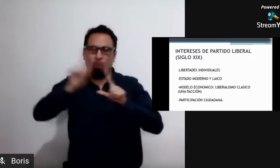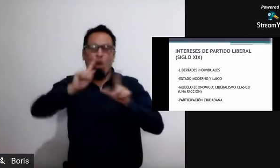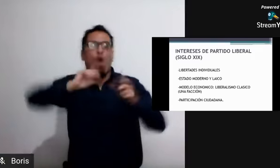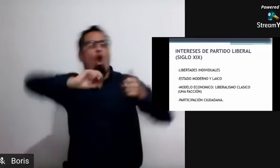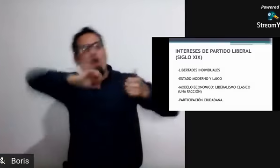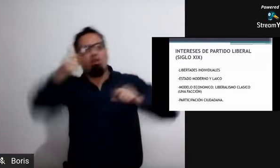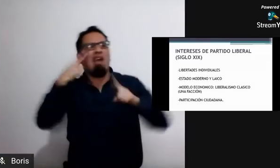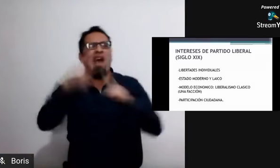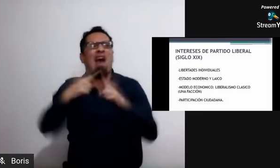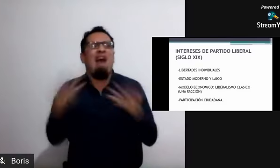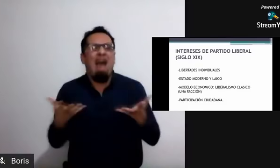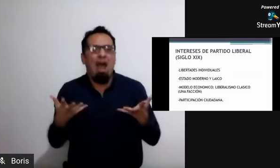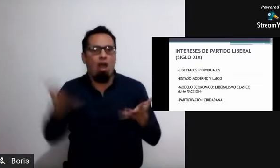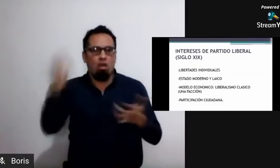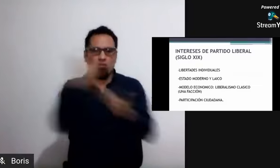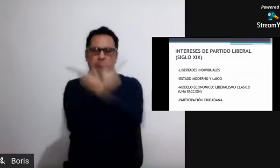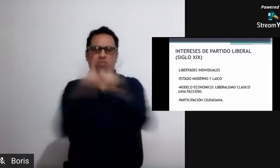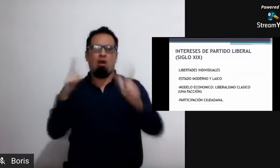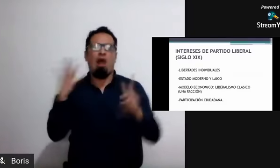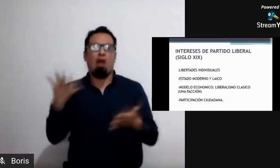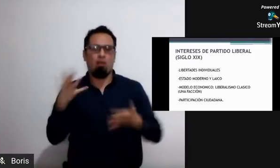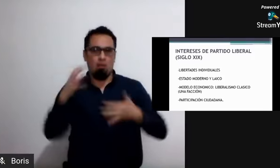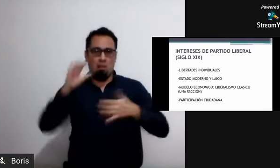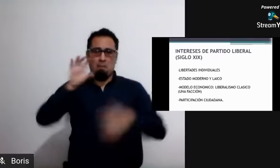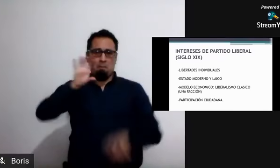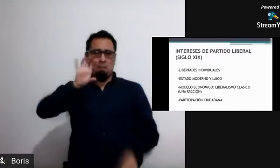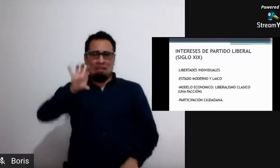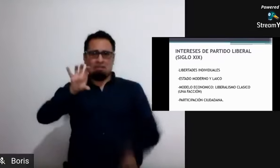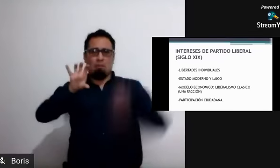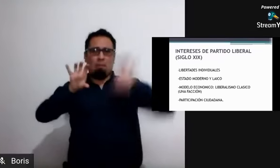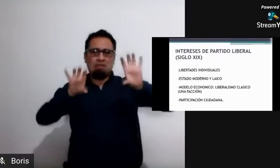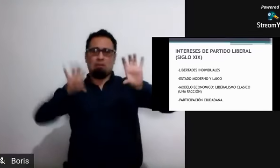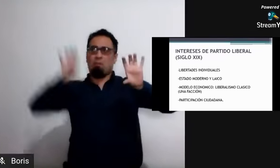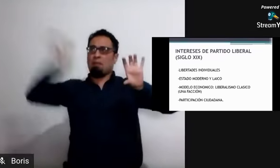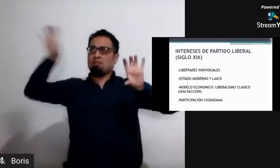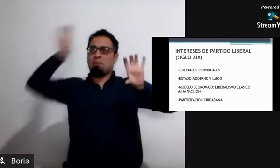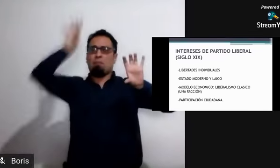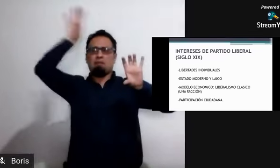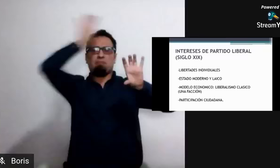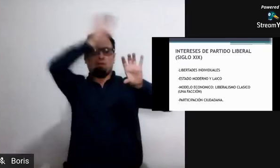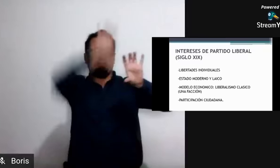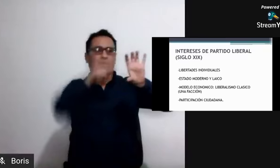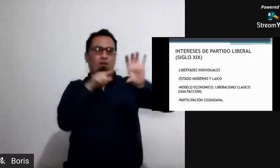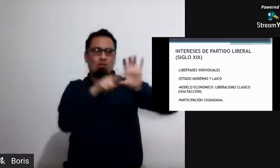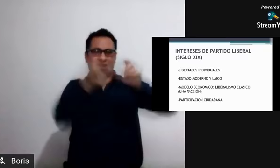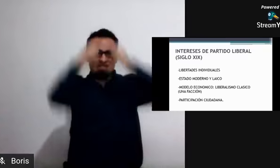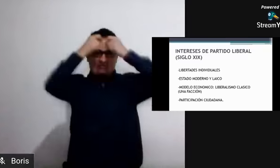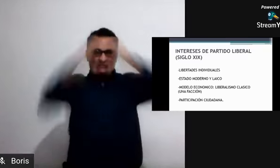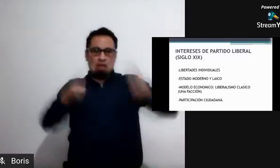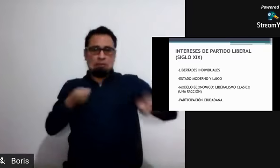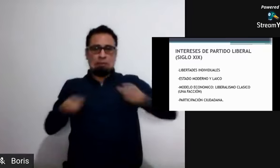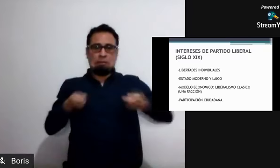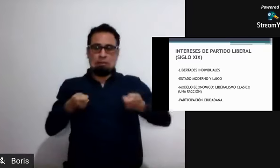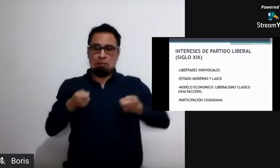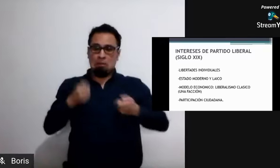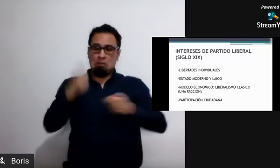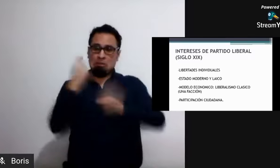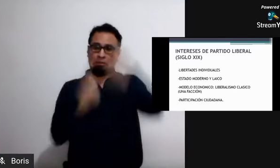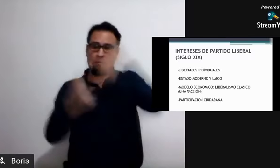Eh, Sabemos que no es lo que hoy nosotros conocemos como el TLC, sino que hubiese como mayor independencia